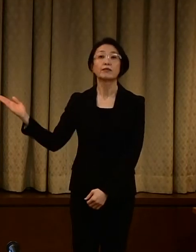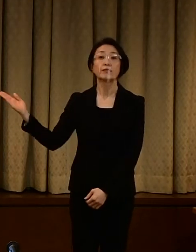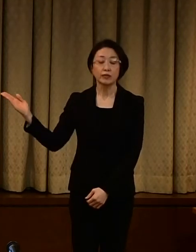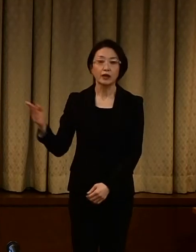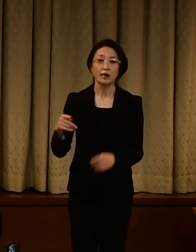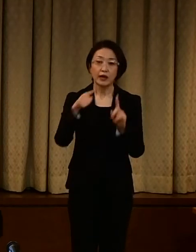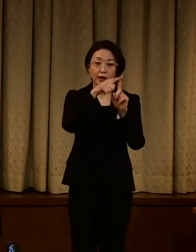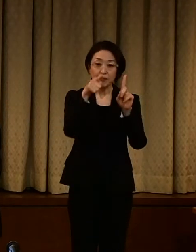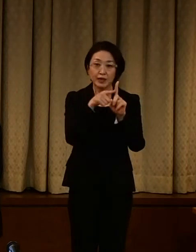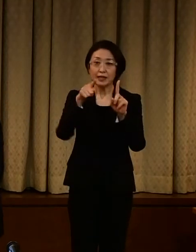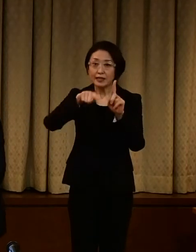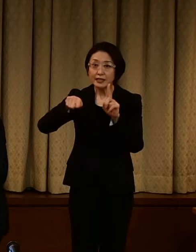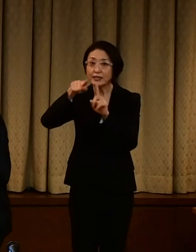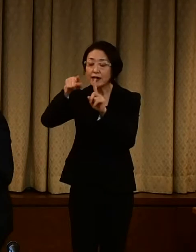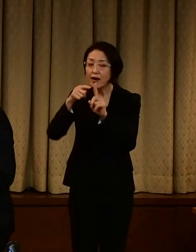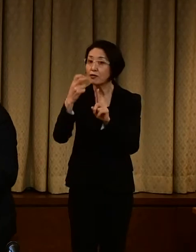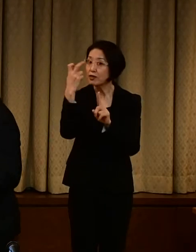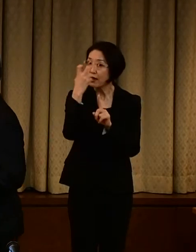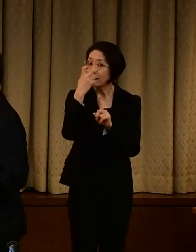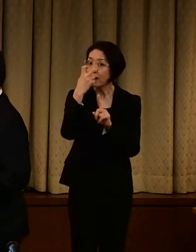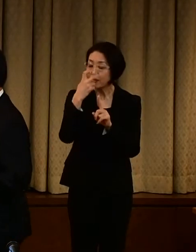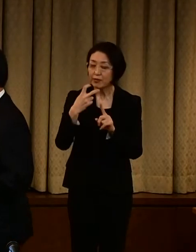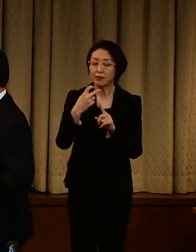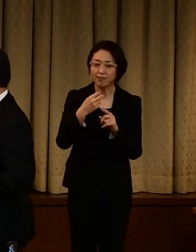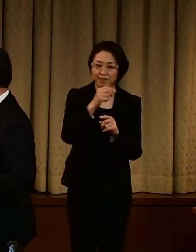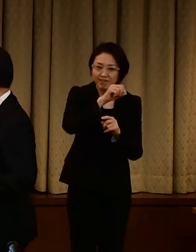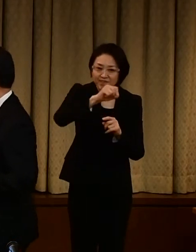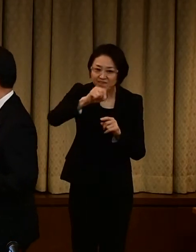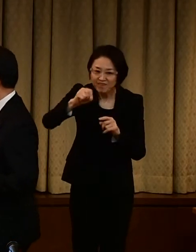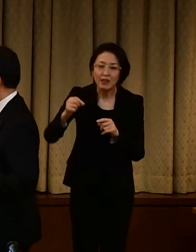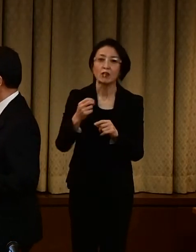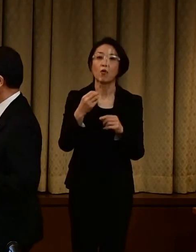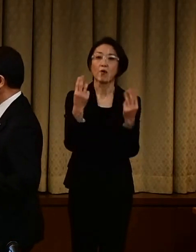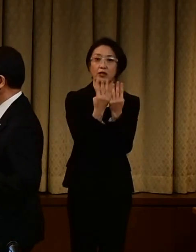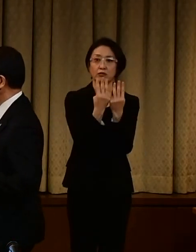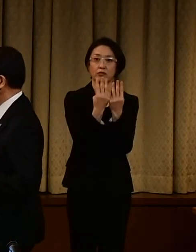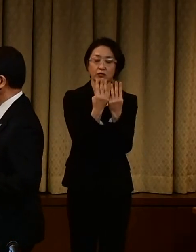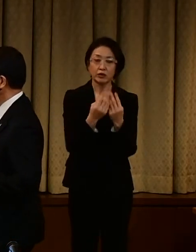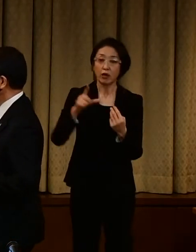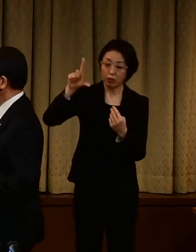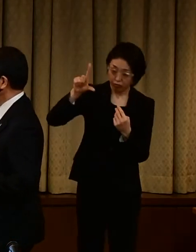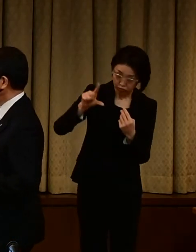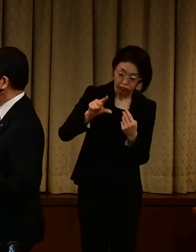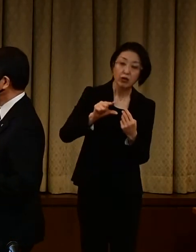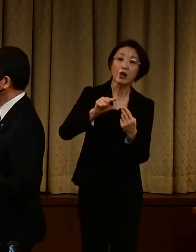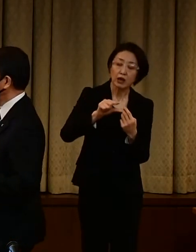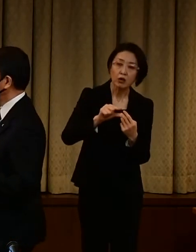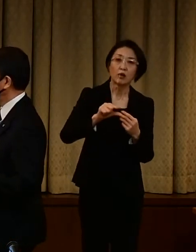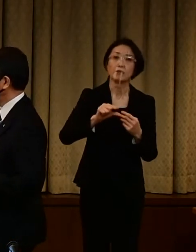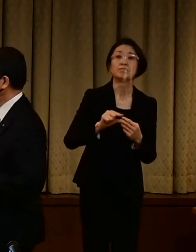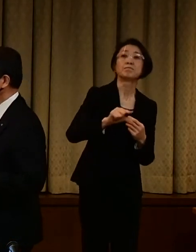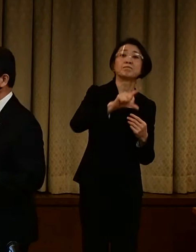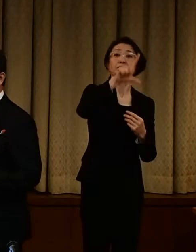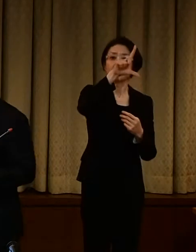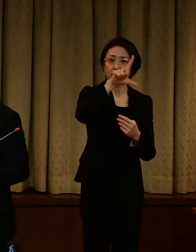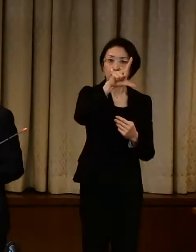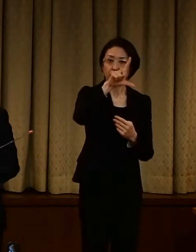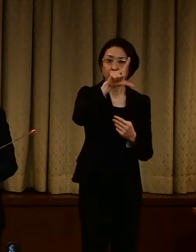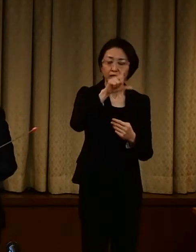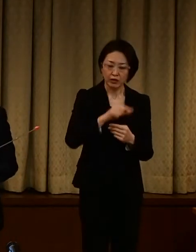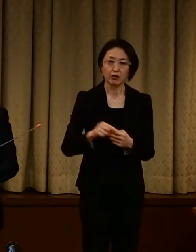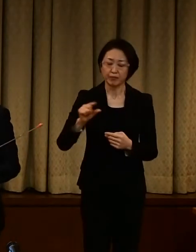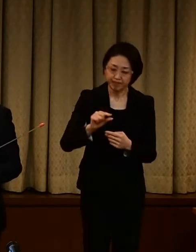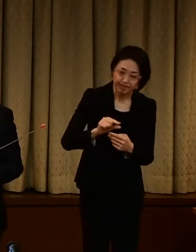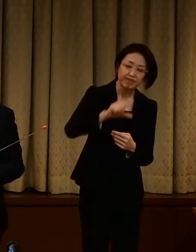検査の件数でありますけれども、ずっと検査数が減っておりましたけれども、ここに来て検査数が激増し